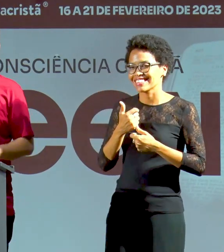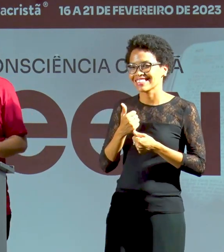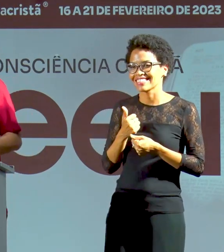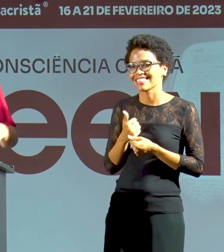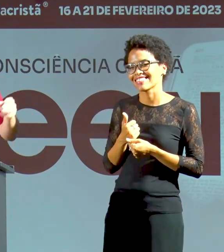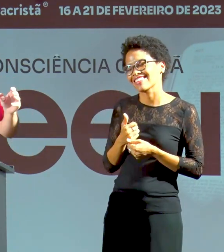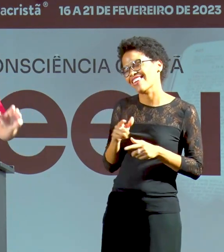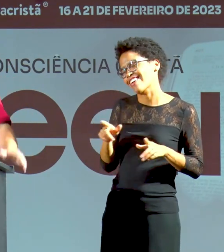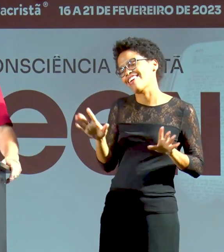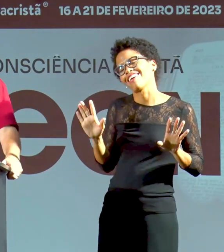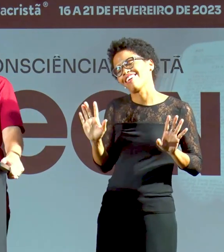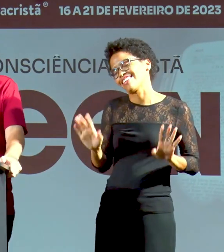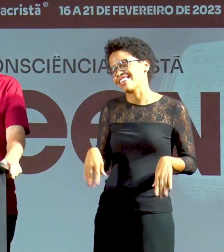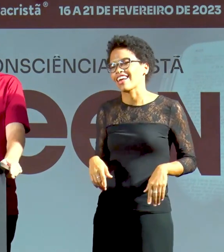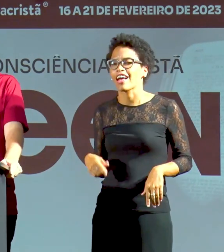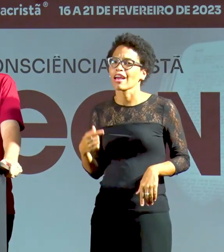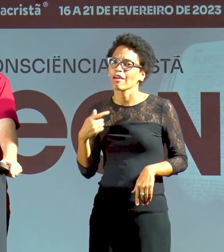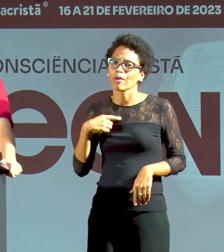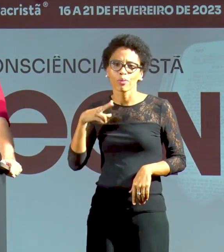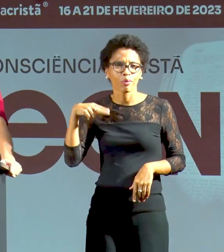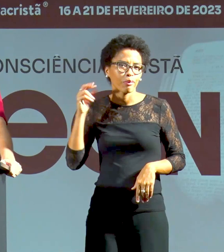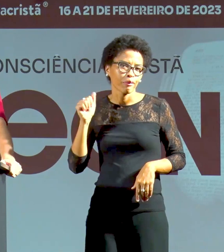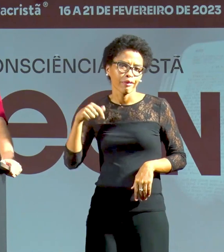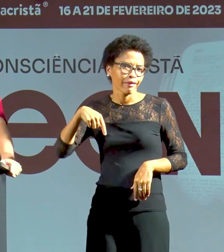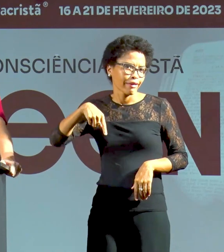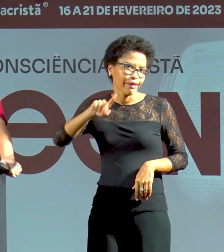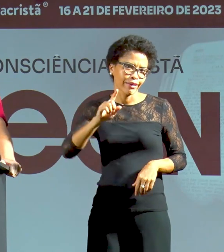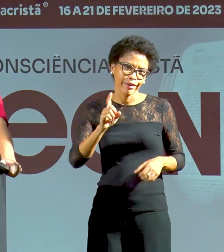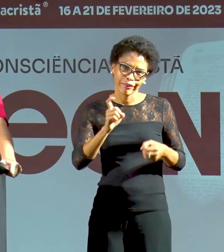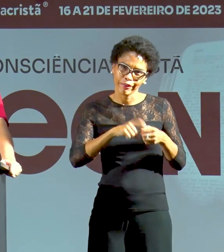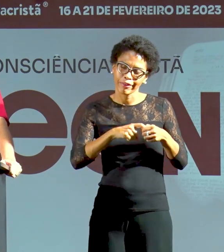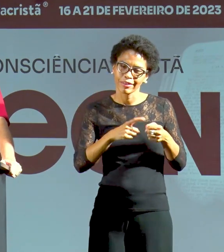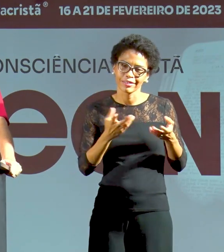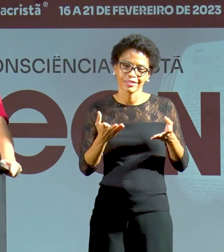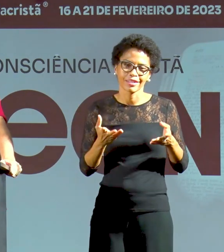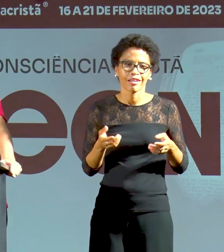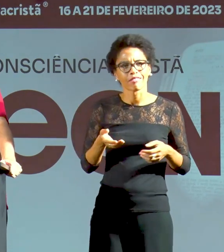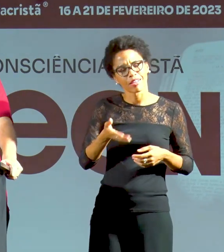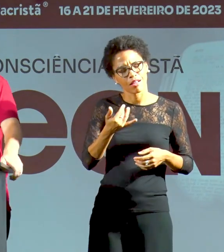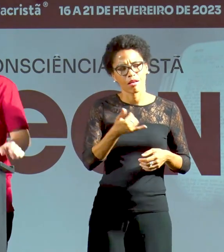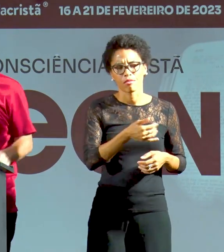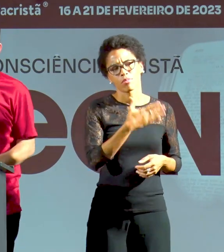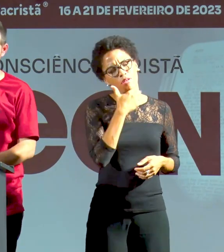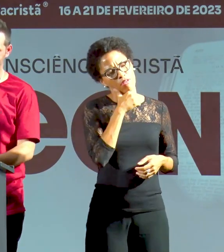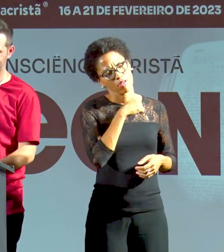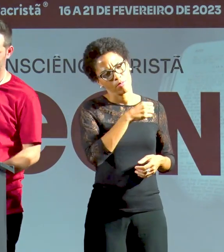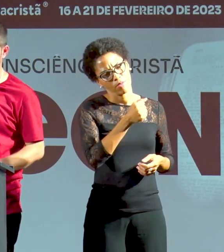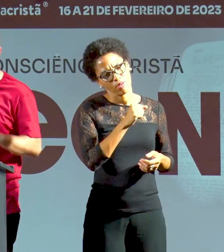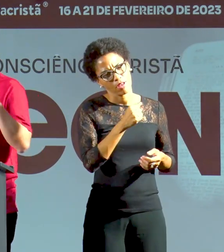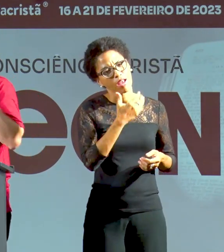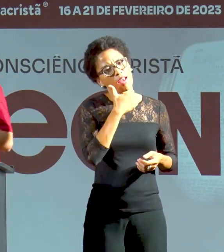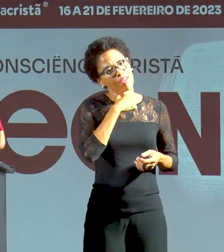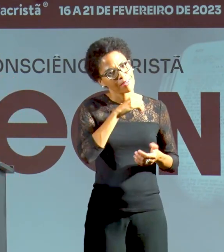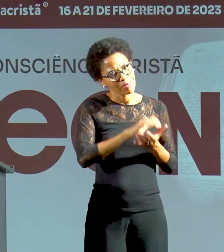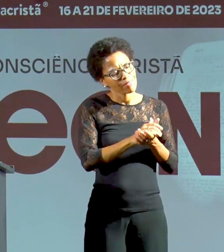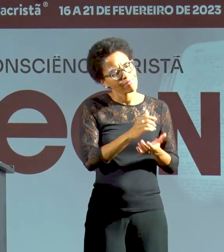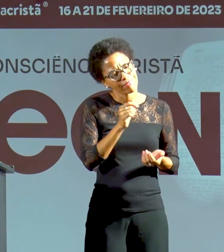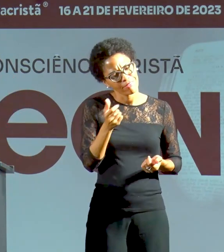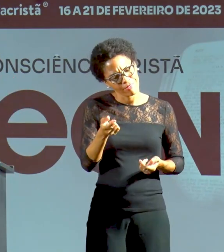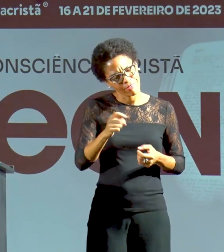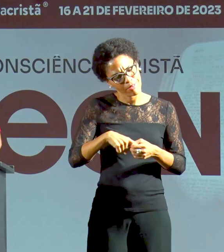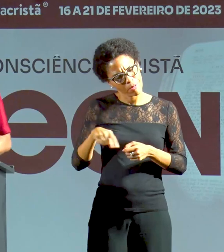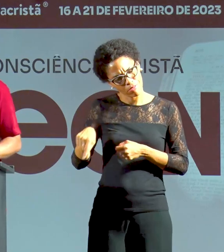Ô gente aí eu não vou embora mesmo daqui eu vou ter que ligar para minha esposa vem para cá ó vamos lá o capítulo